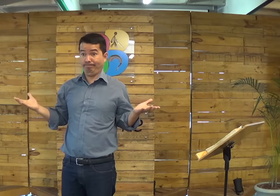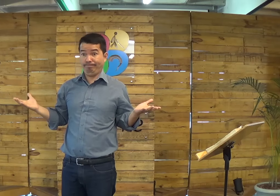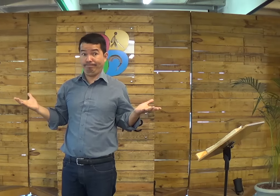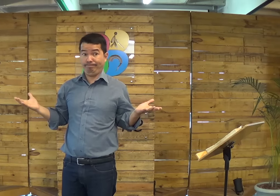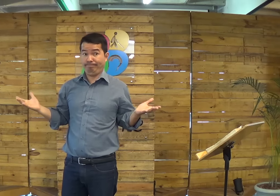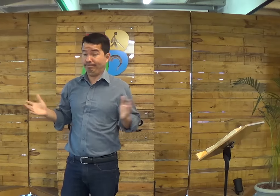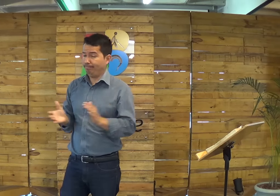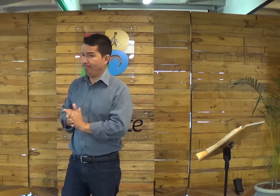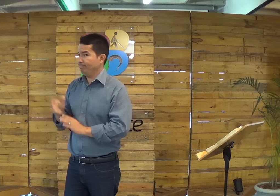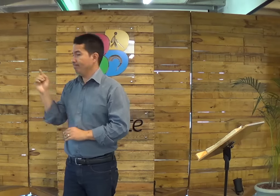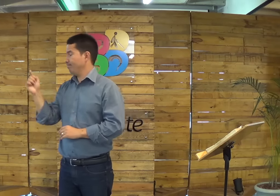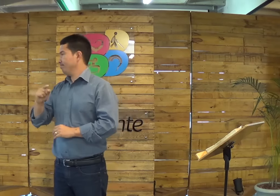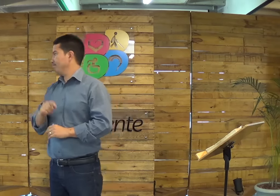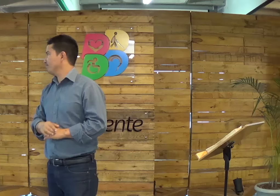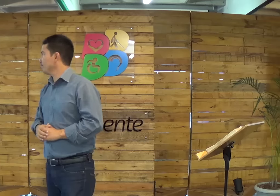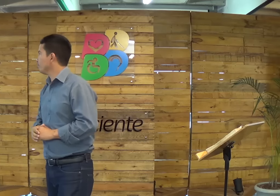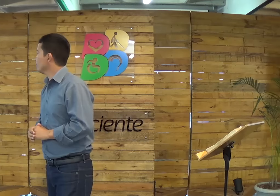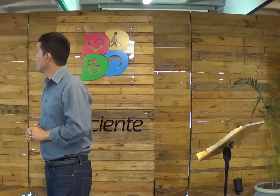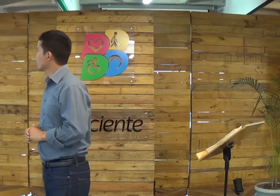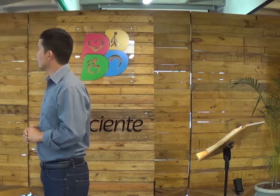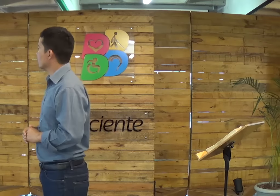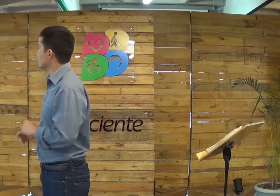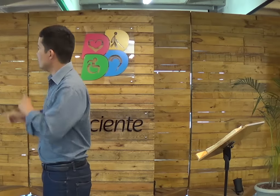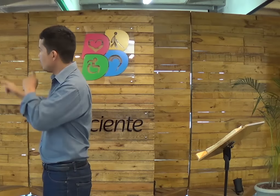voltando vamos ver o